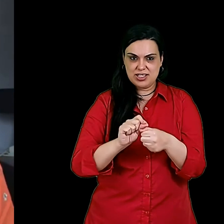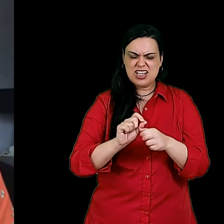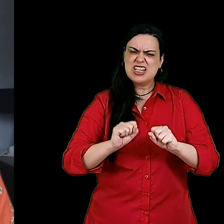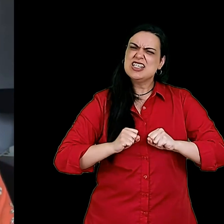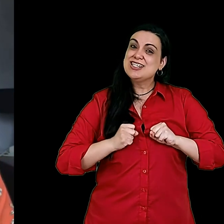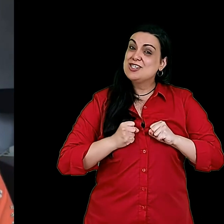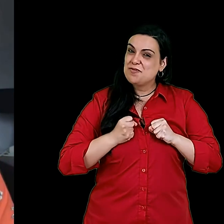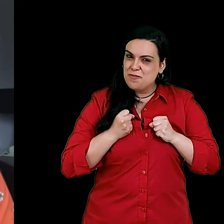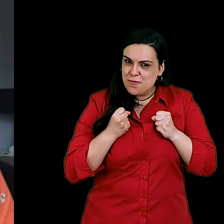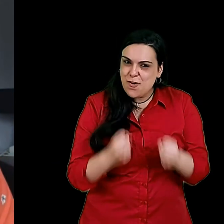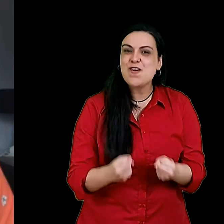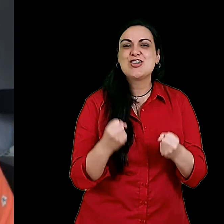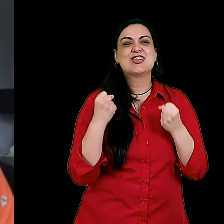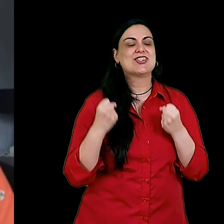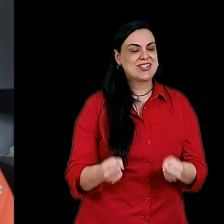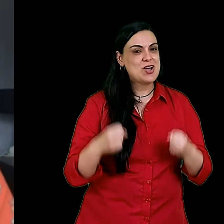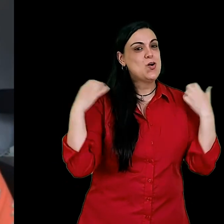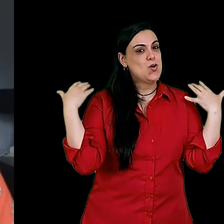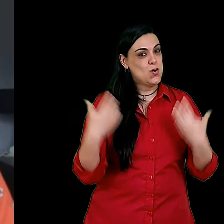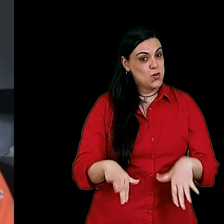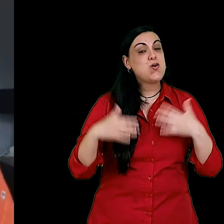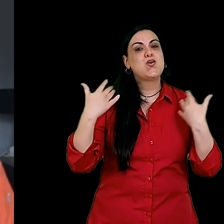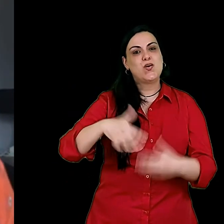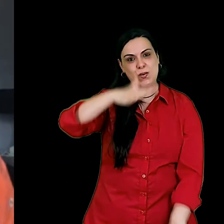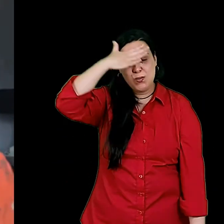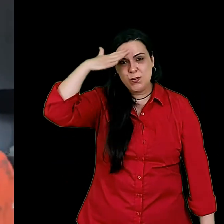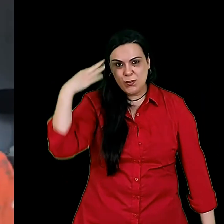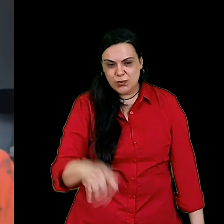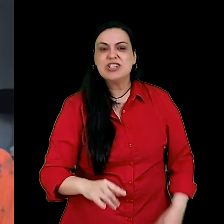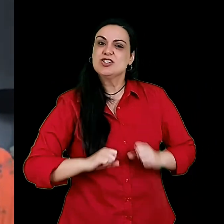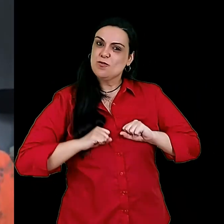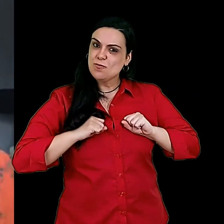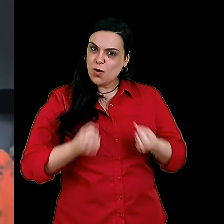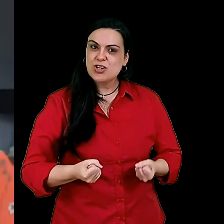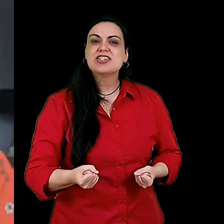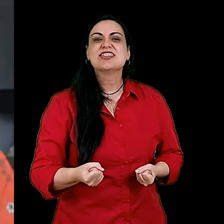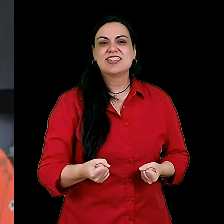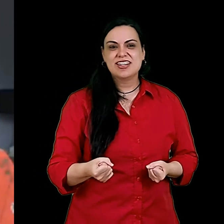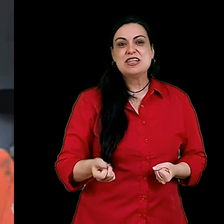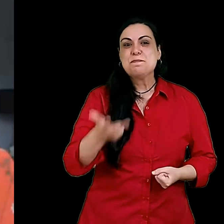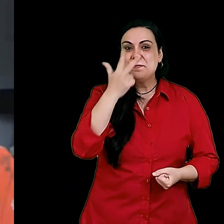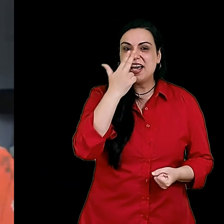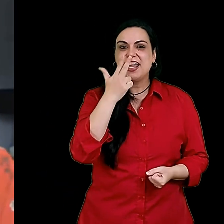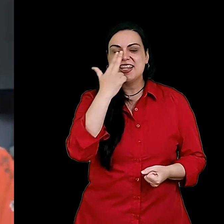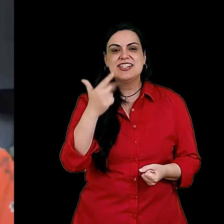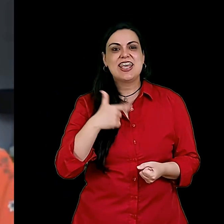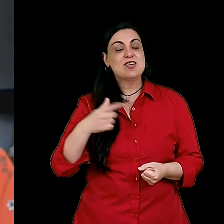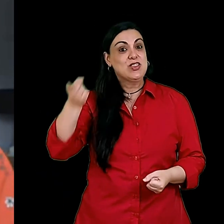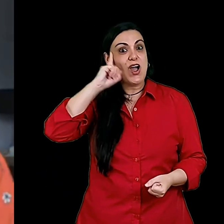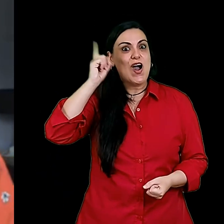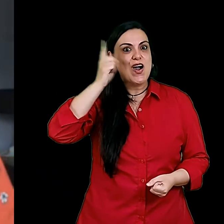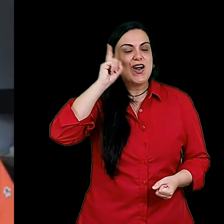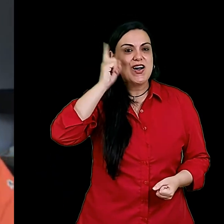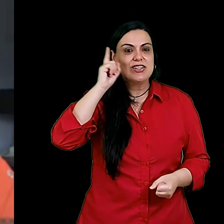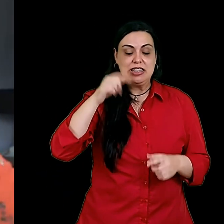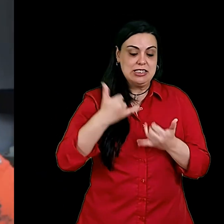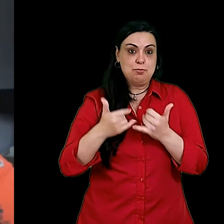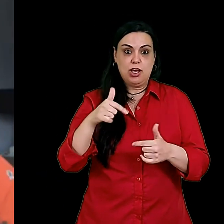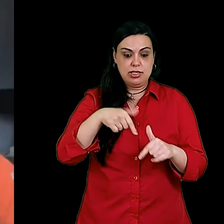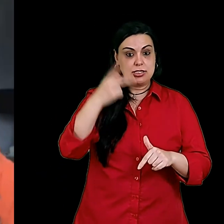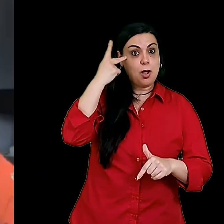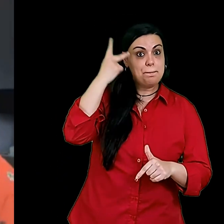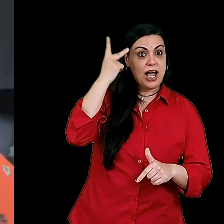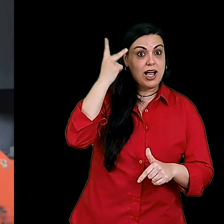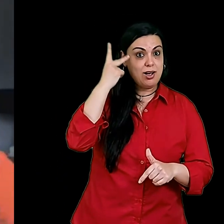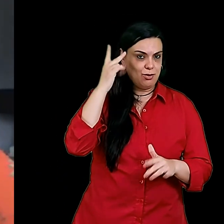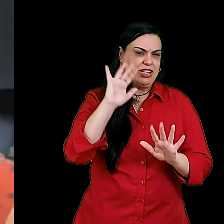o que a gente está fazendo agora aqui. Esforço, gente. E haja esforço. É como se eu estivesse ministrando mais de uma vez por